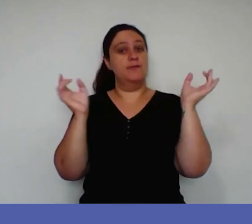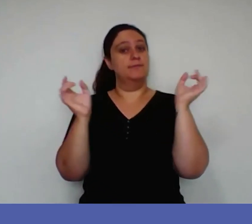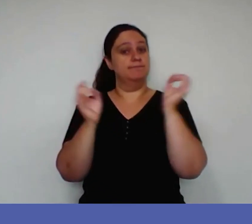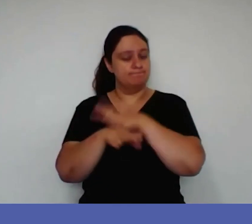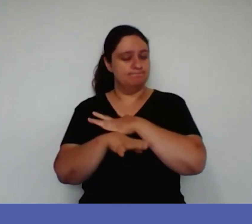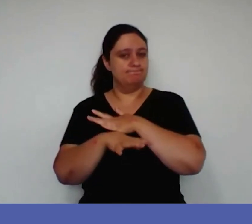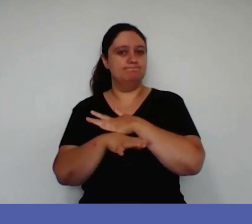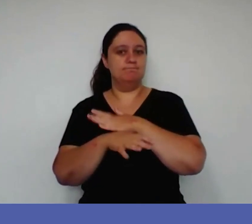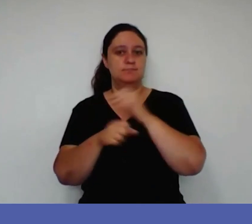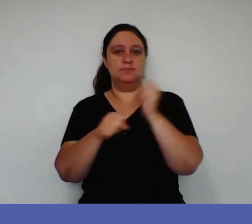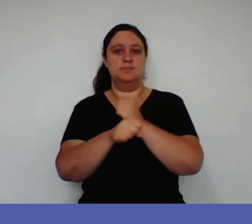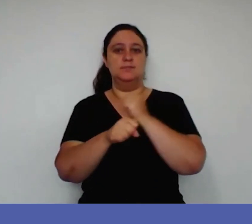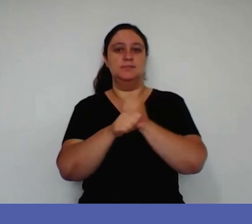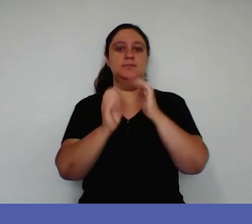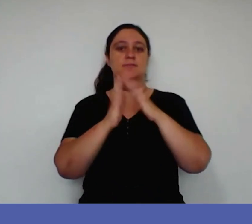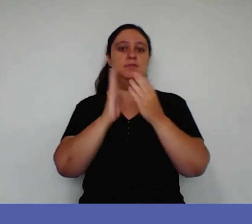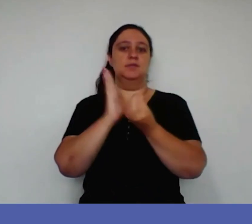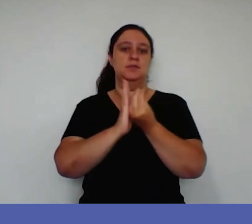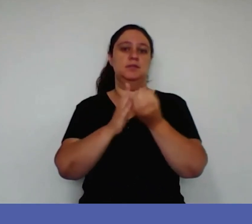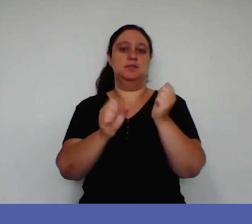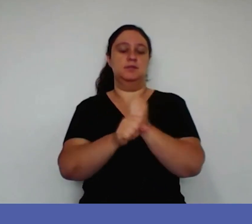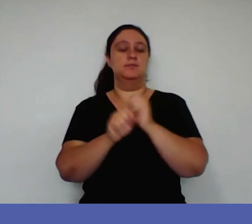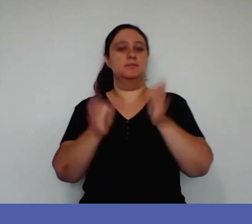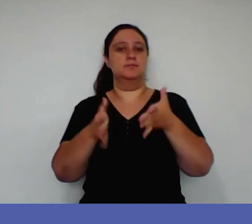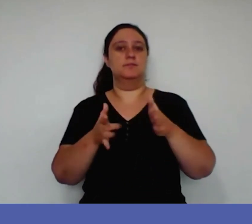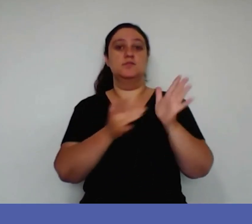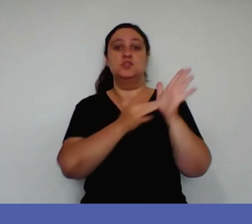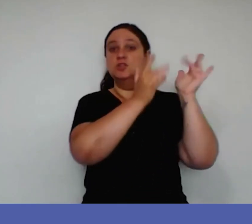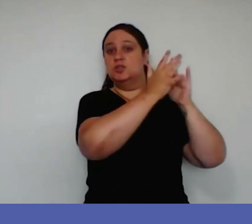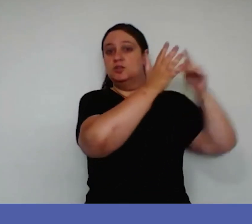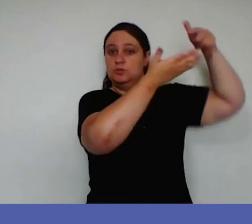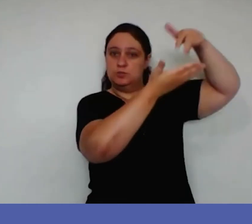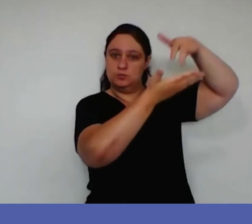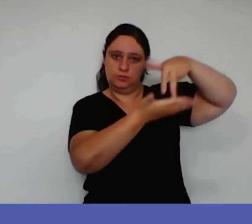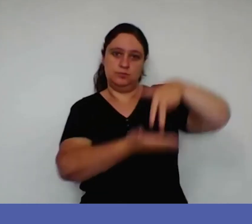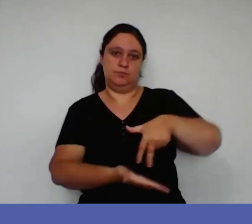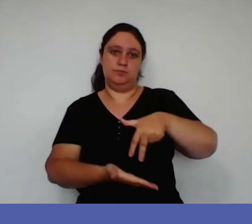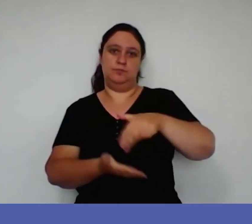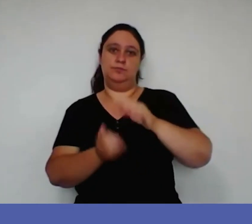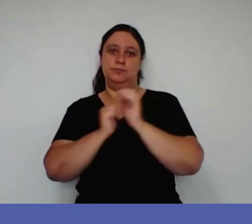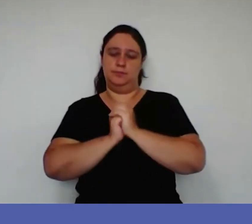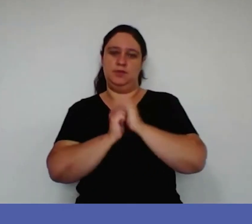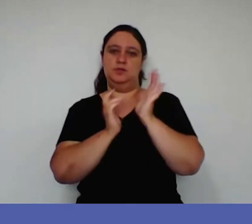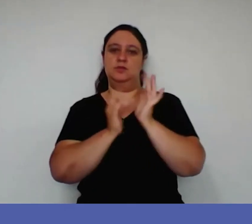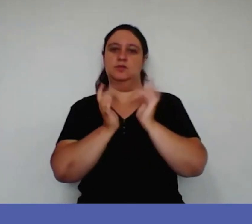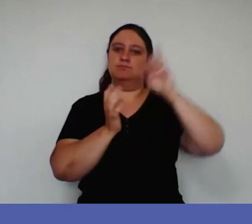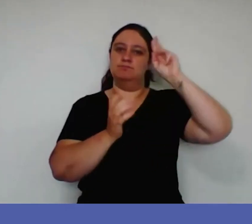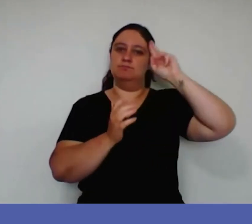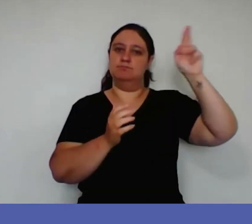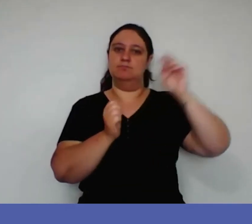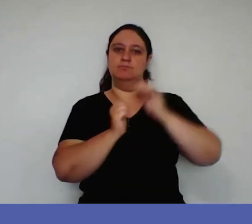que o Senhor possa voltar. Amém. Jesus é o Senhor. Amém.